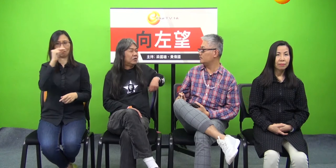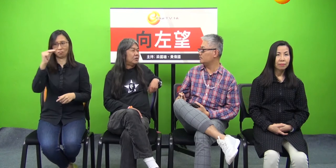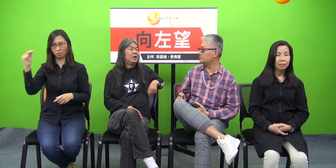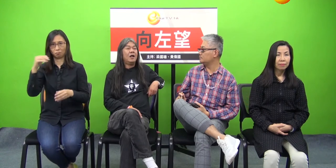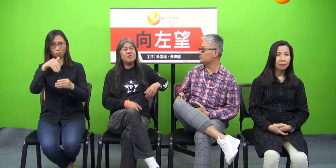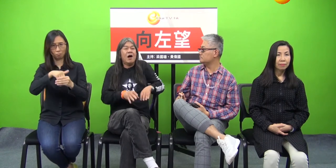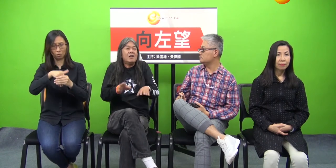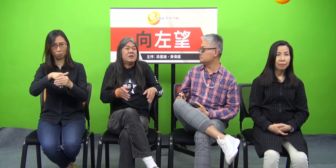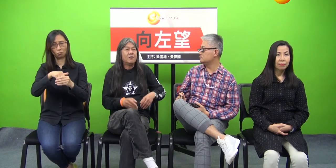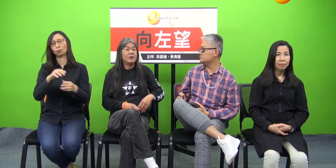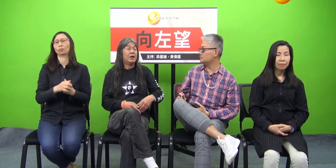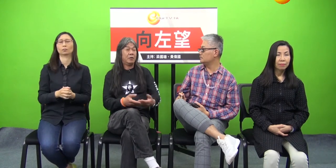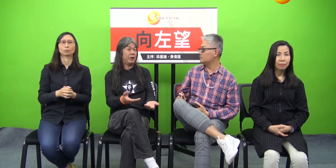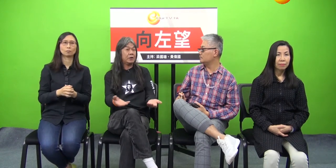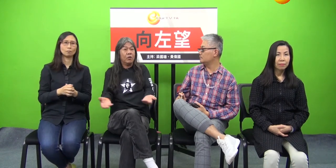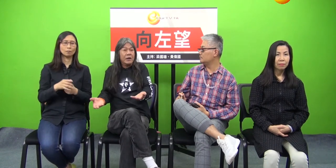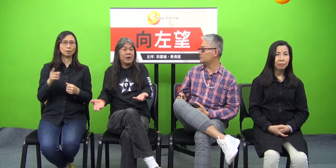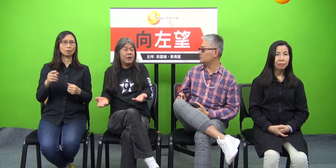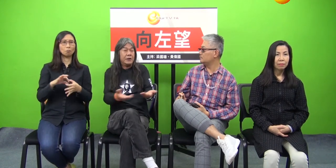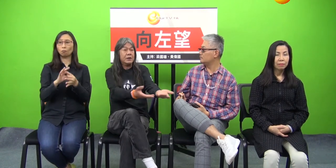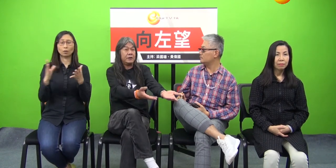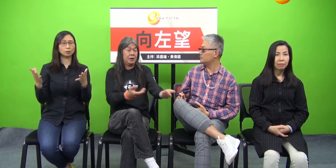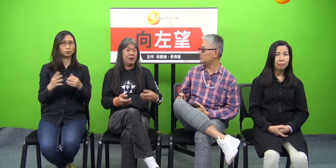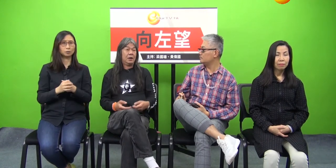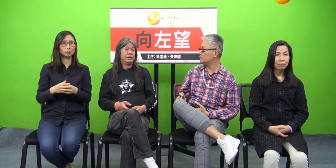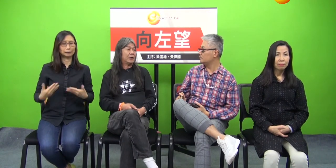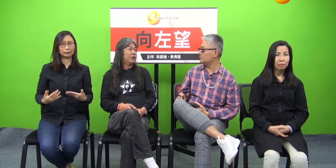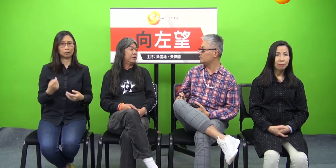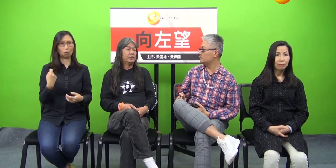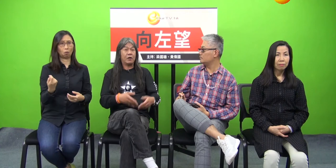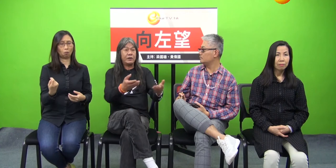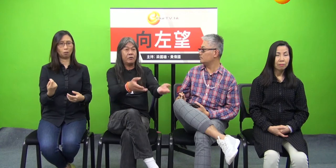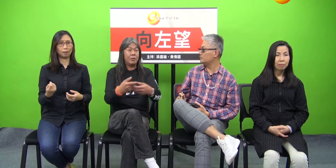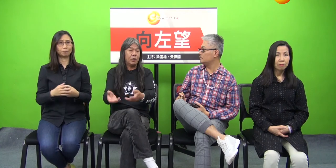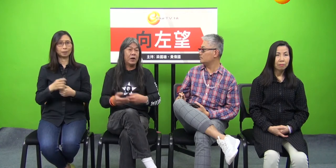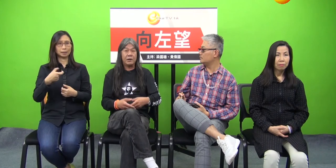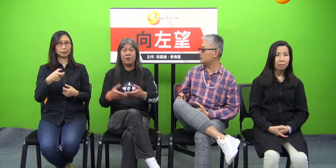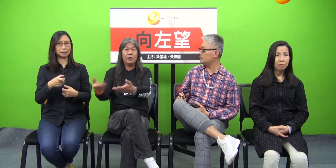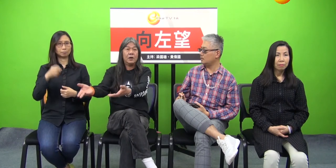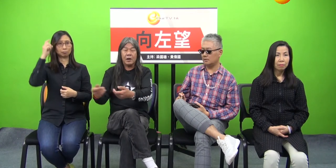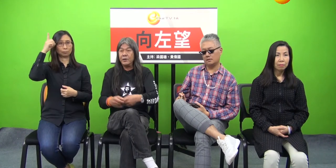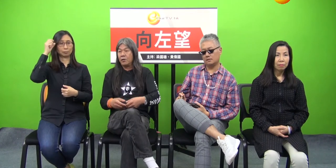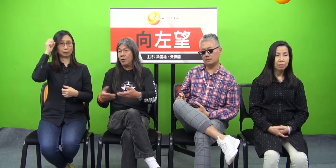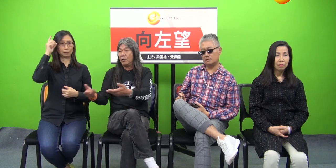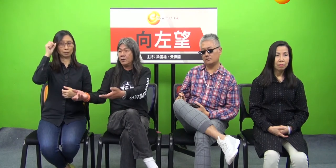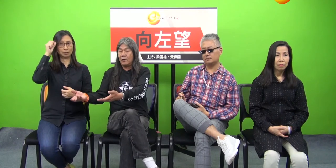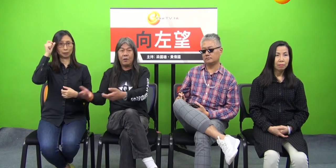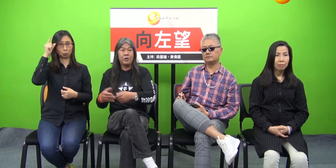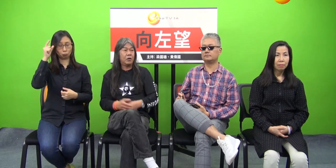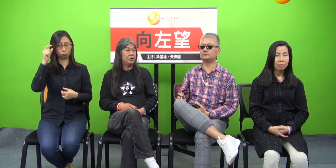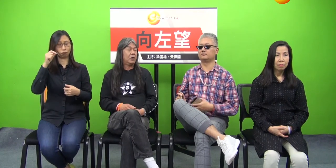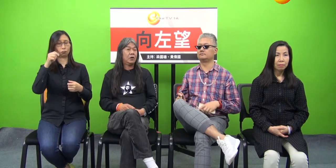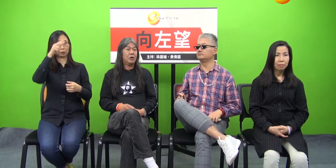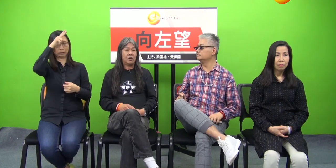度？哎呀，唔關我事啊，唔關我事。喂，而家好簡單啫嘛，錢就係特區政府，特區政府話唔攞嘅時候，咁呢個立法